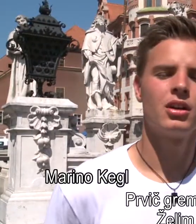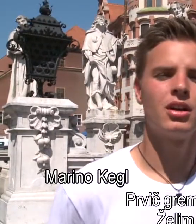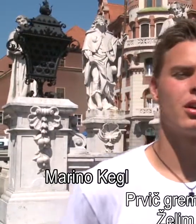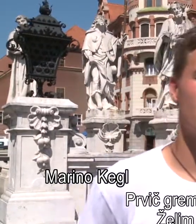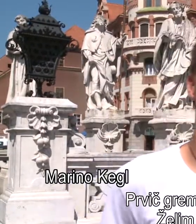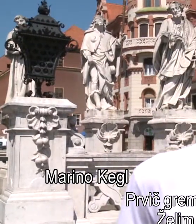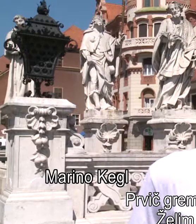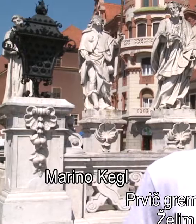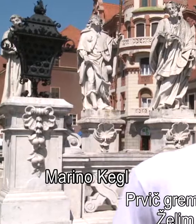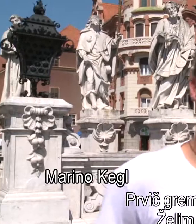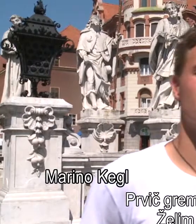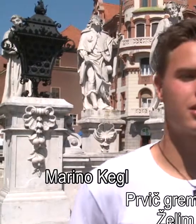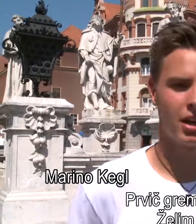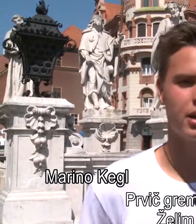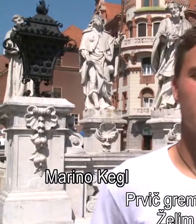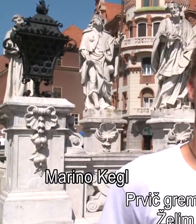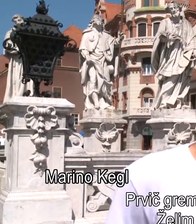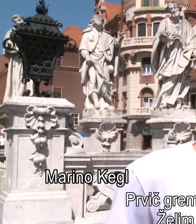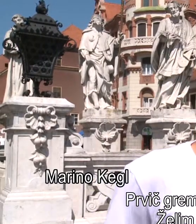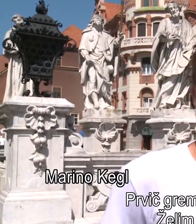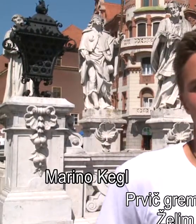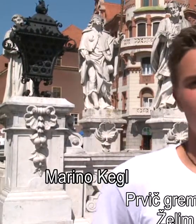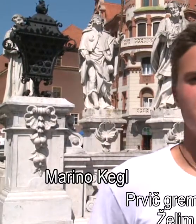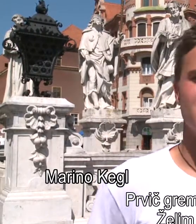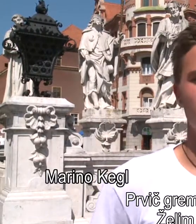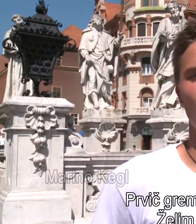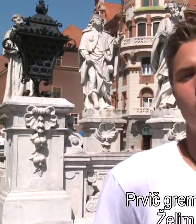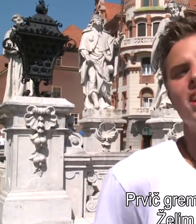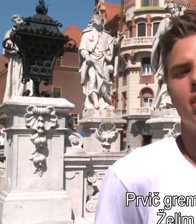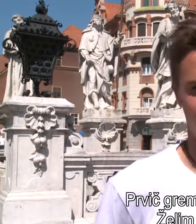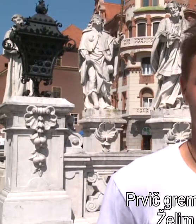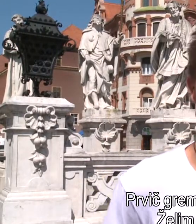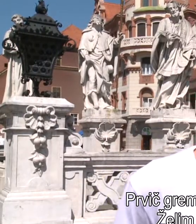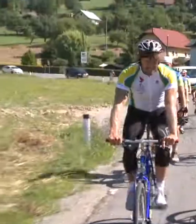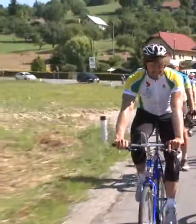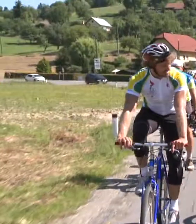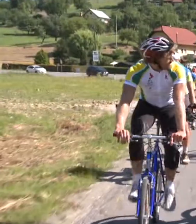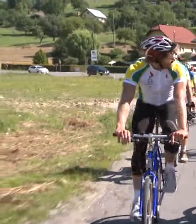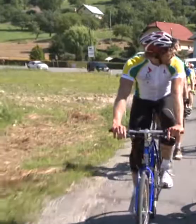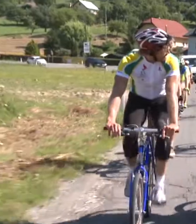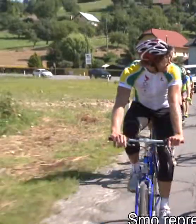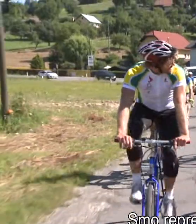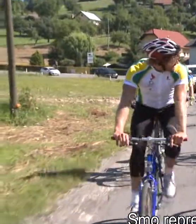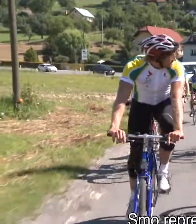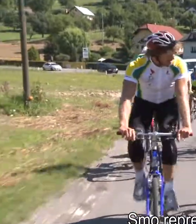Prvič gremo na olimpijske igre, želim si dobro igrati.